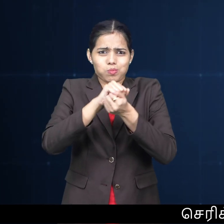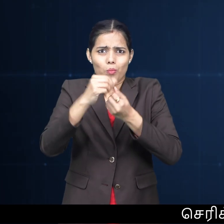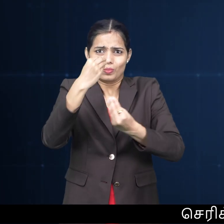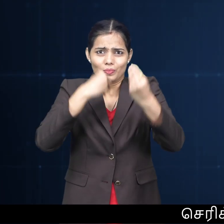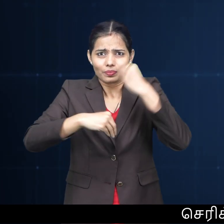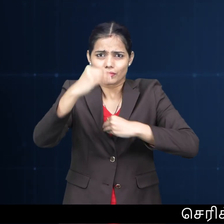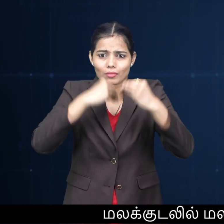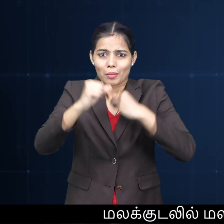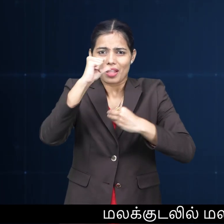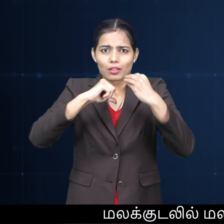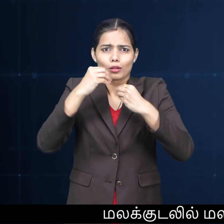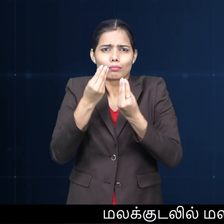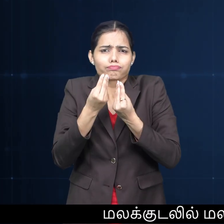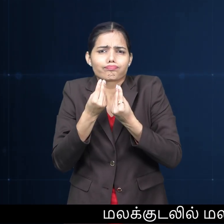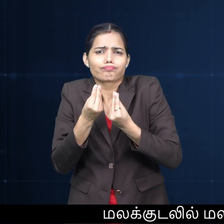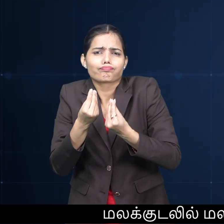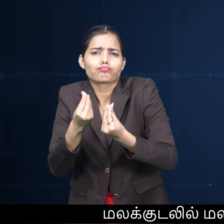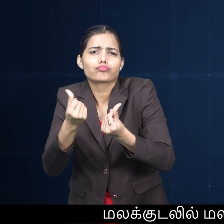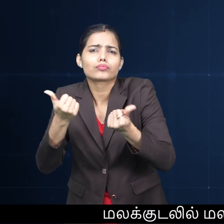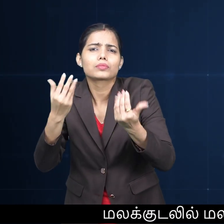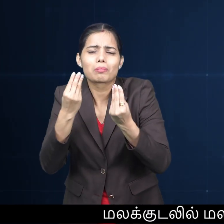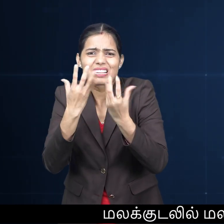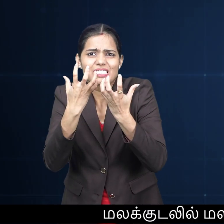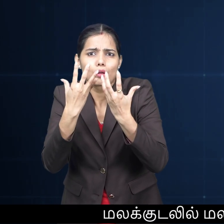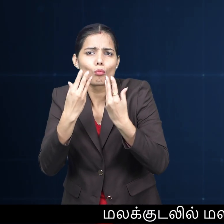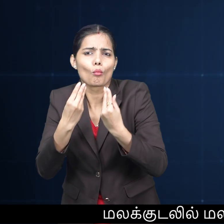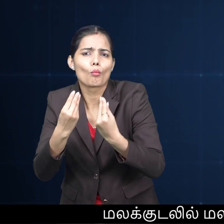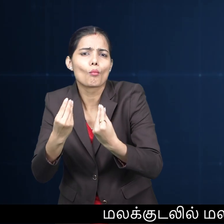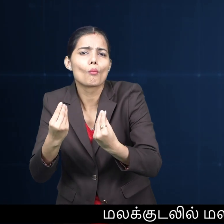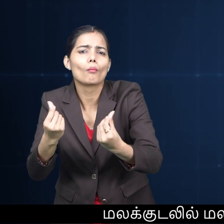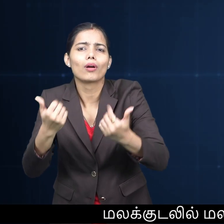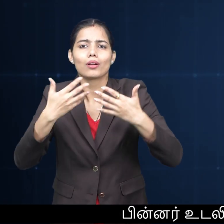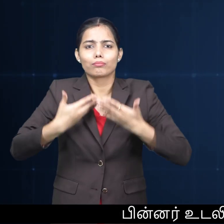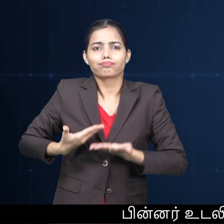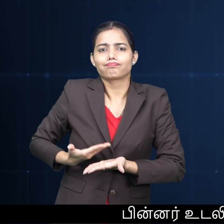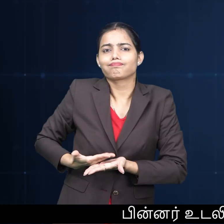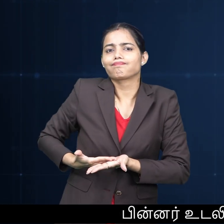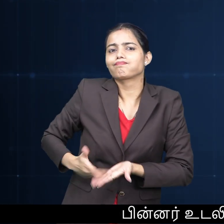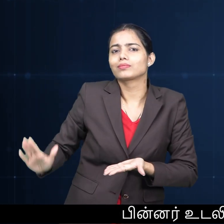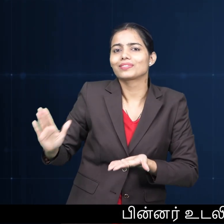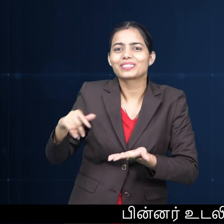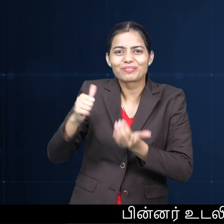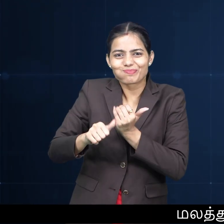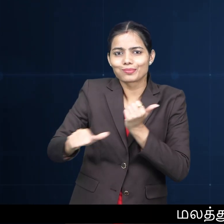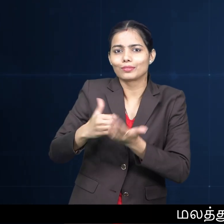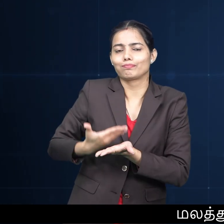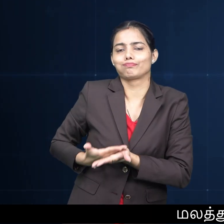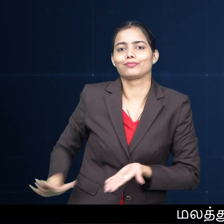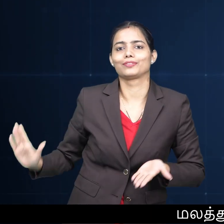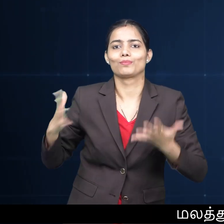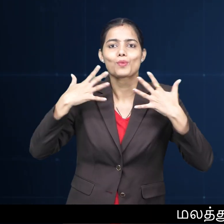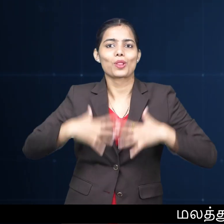செரிக்கப்படாத கழிவுகள் மலக்குடலில் மலமாக சேமிக்கப்பட்டு பின்னர் ஆசனவாய் வழியாக